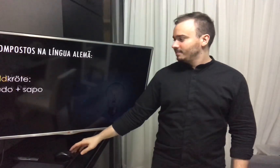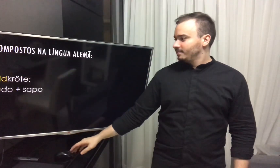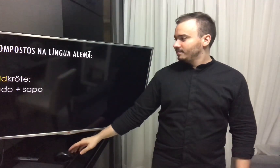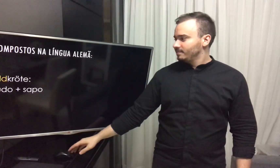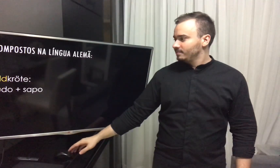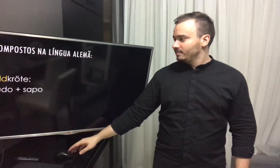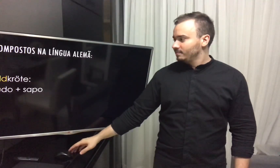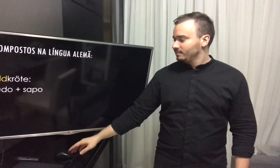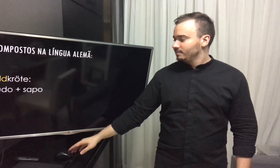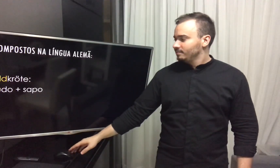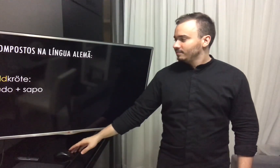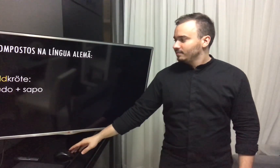brilha.